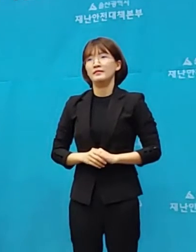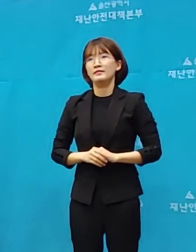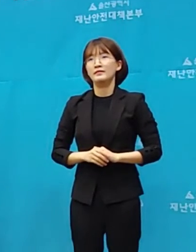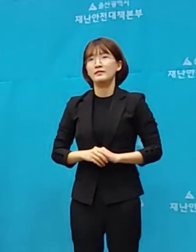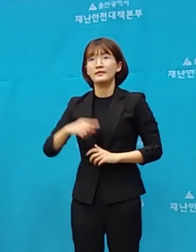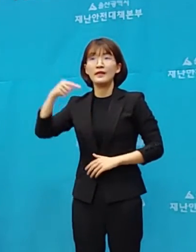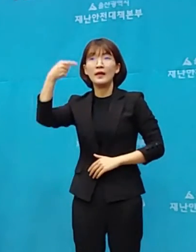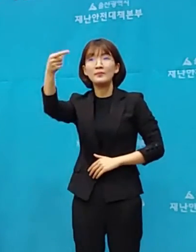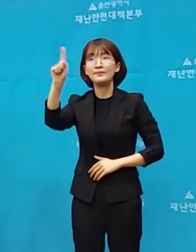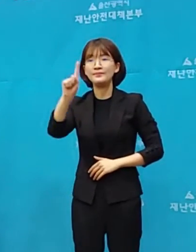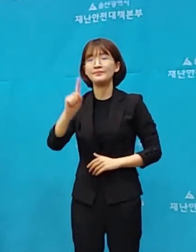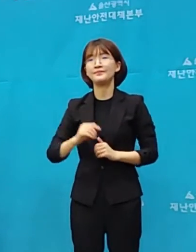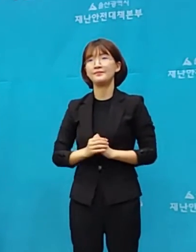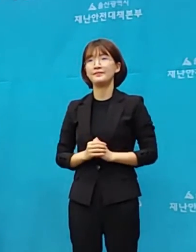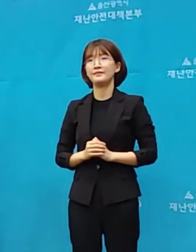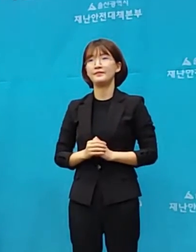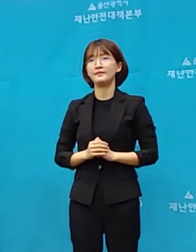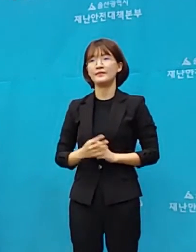다음은